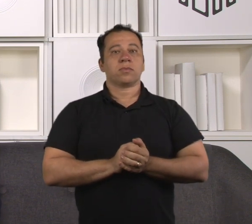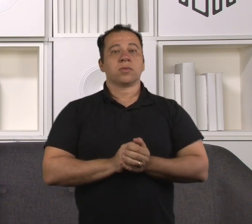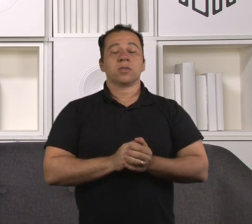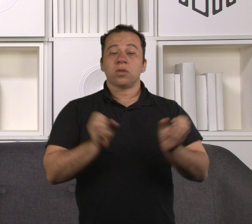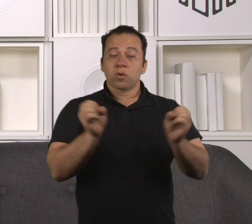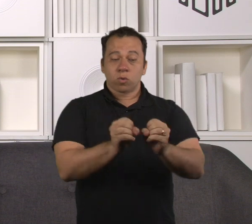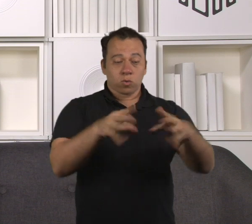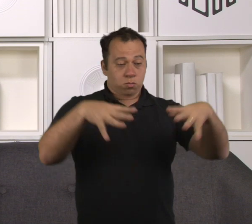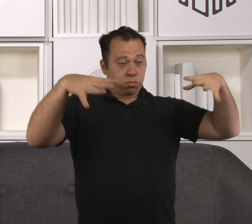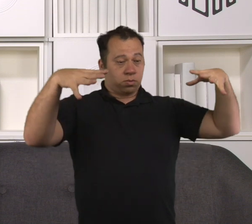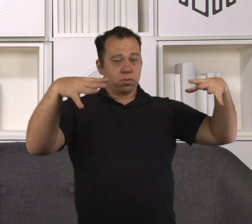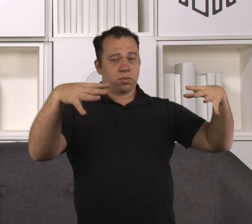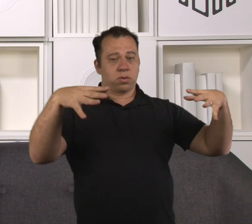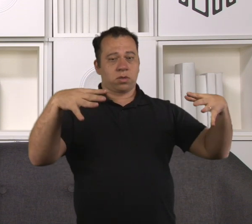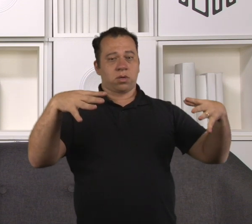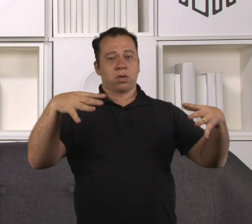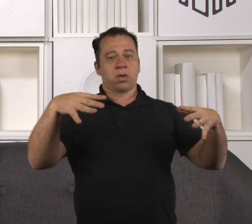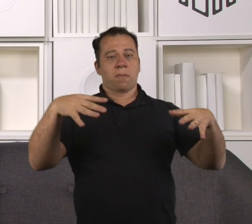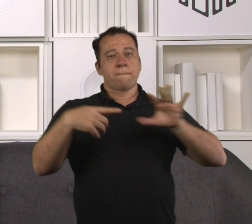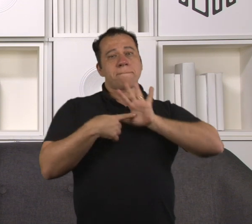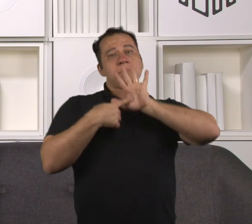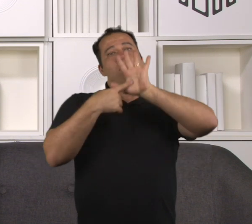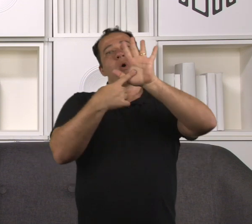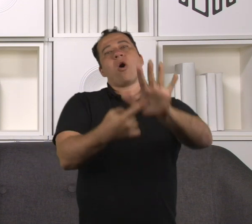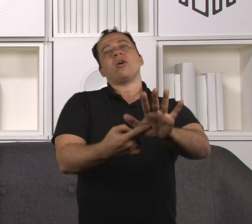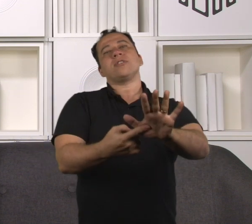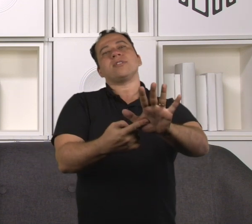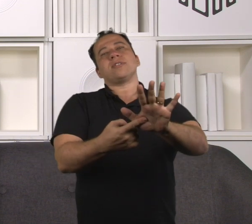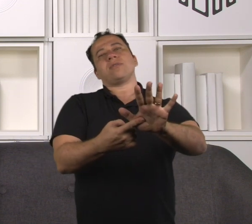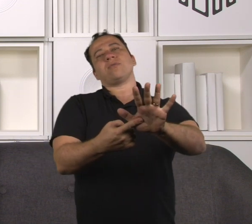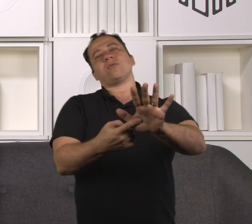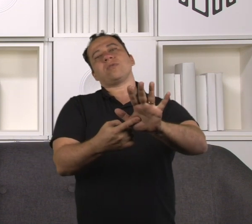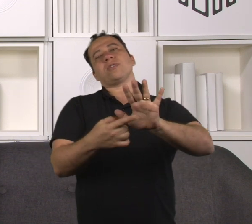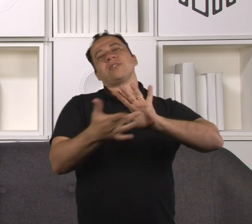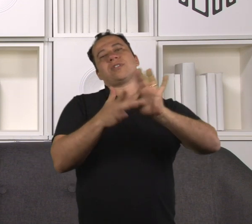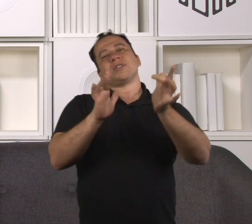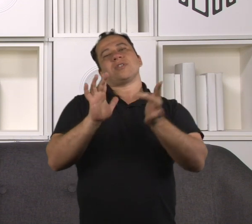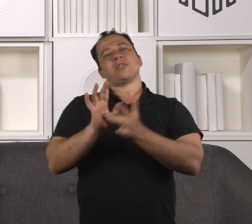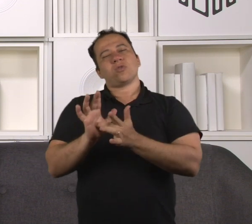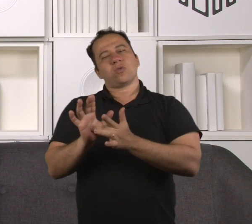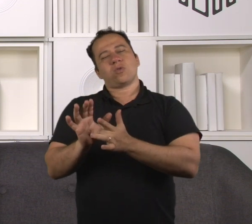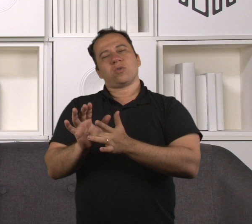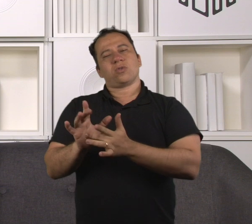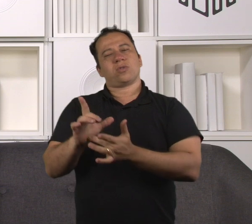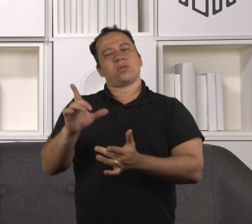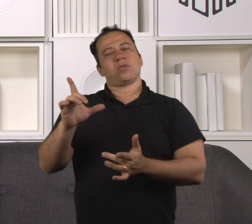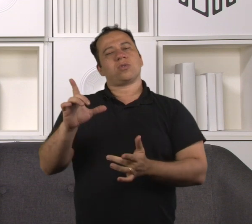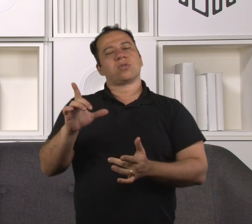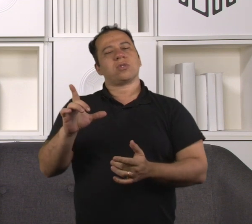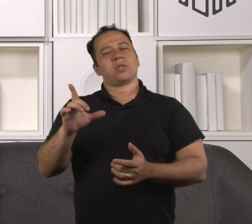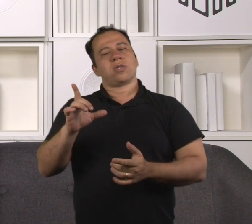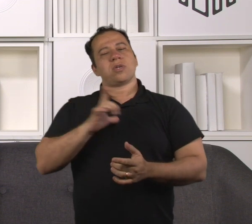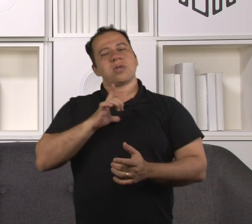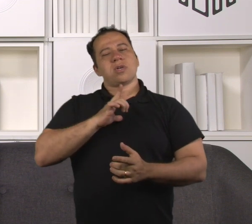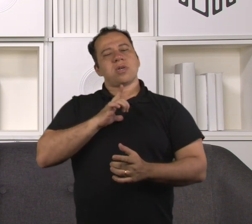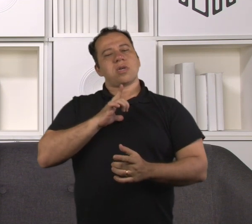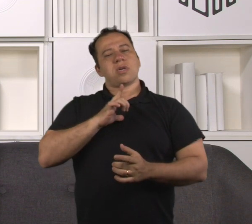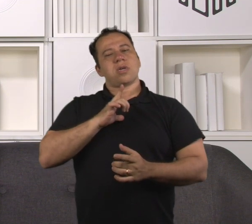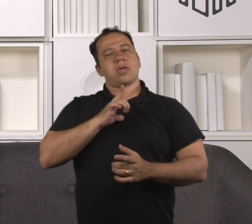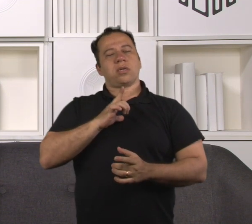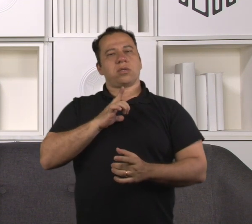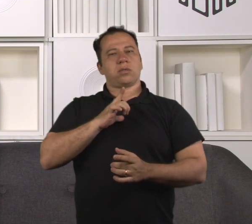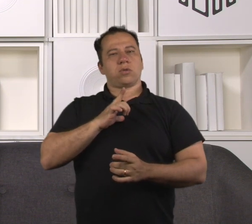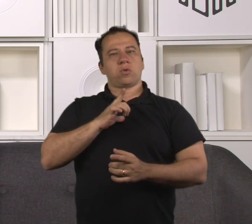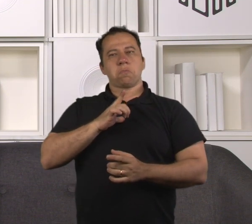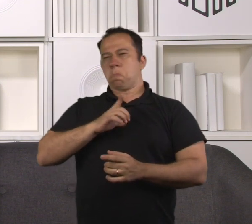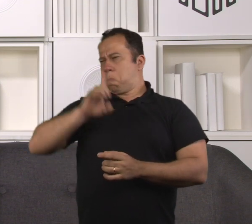demonstram o perfeito domínio que ele, como ser humano, tem sobre a